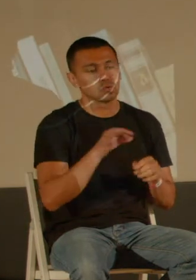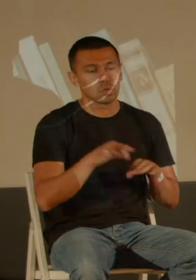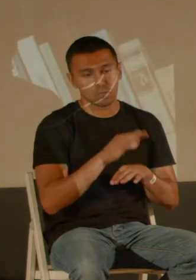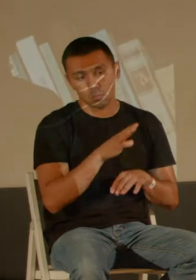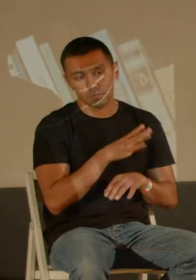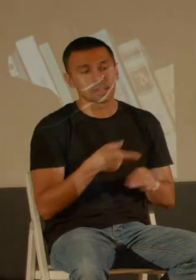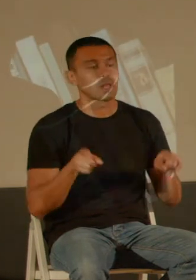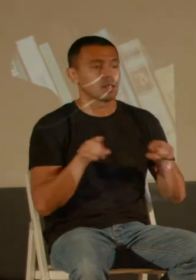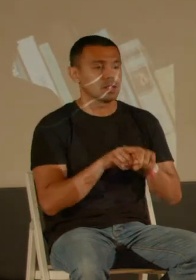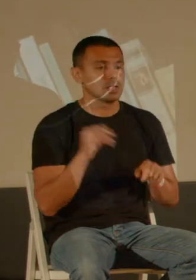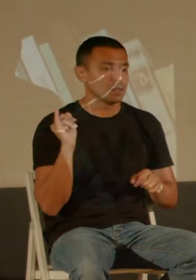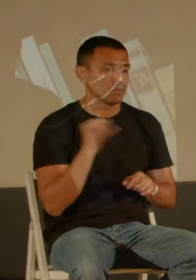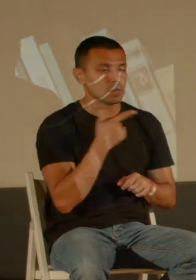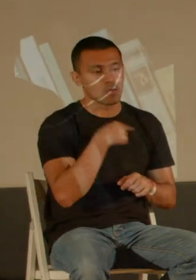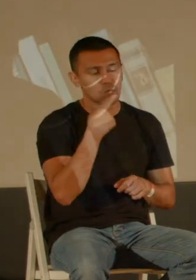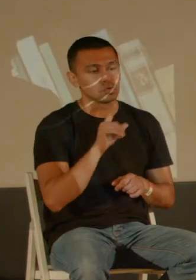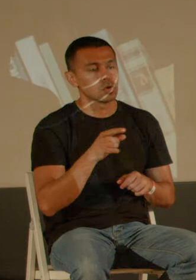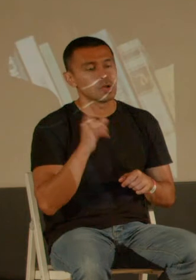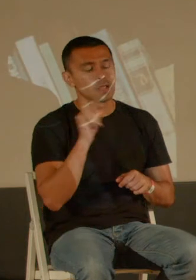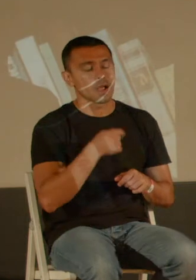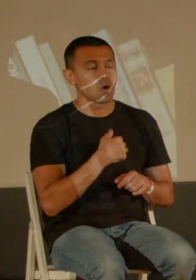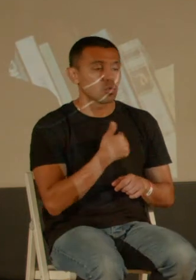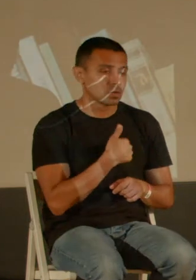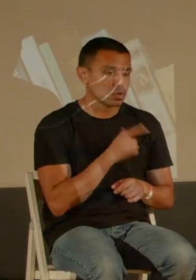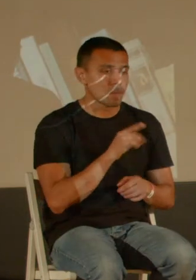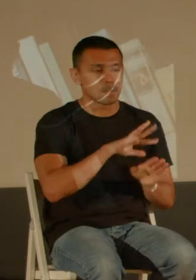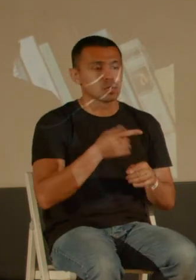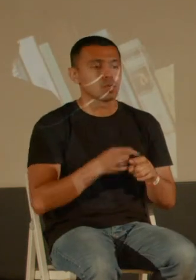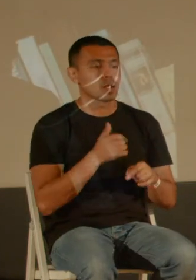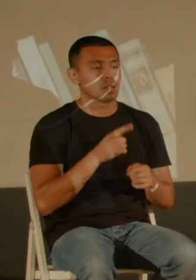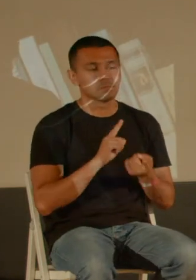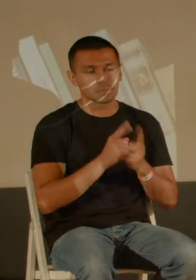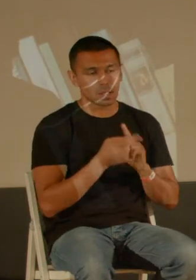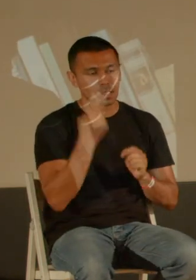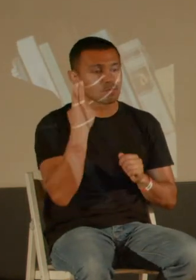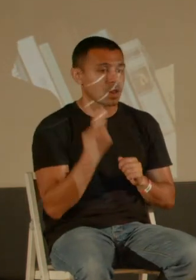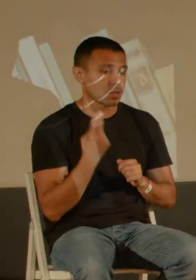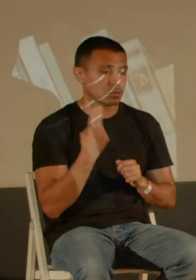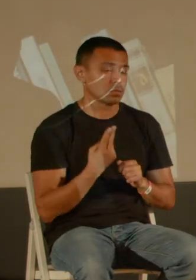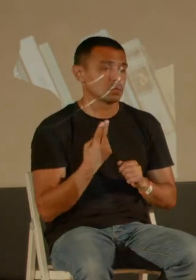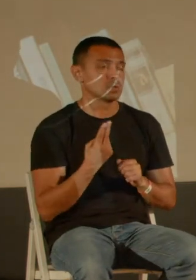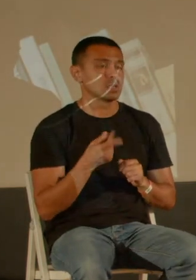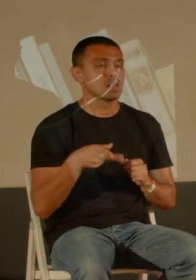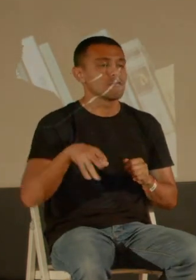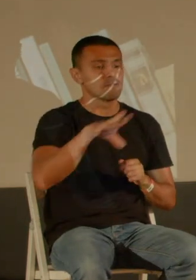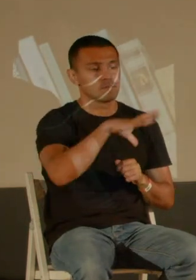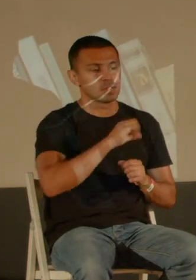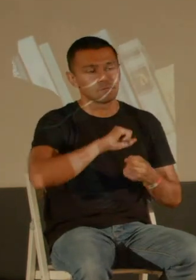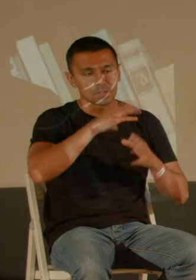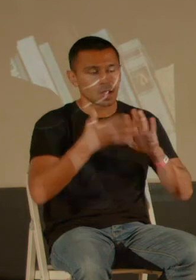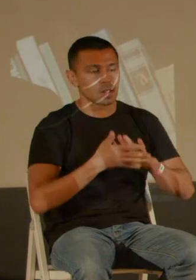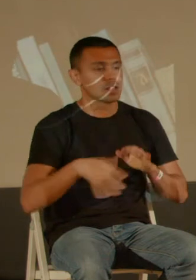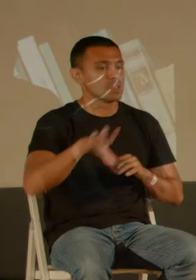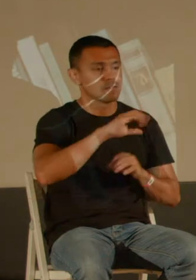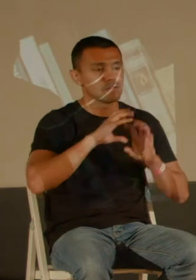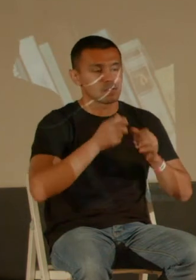був такий. І вона каже, що хоча я і би хотіла, щоб після того, як я стала тверезою, для всіх взагалі на